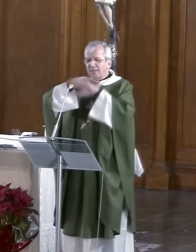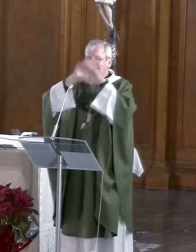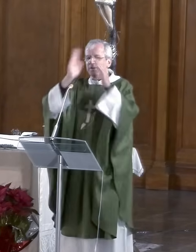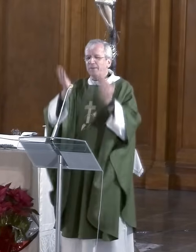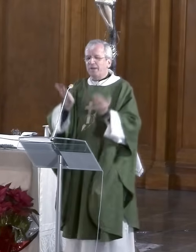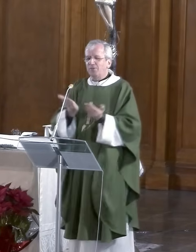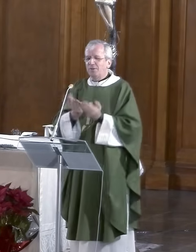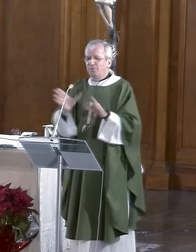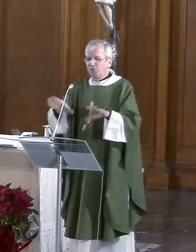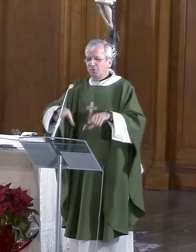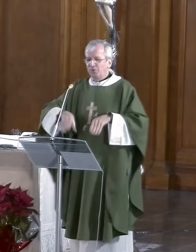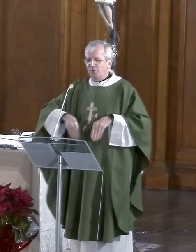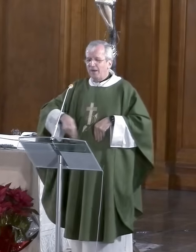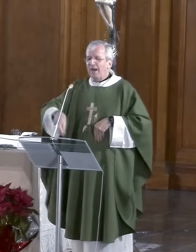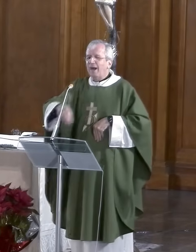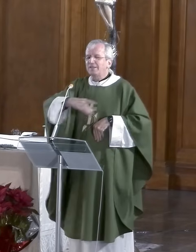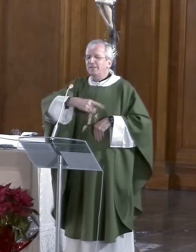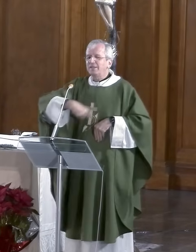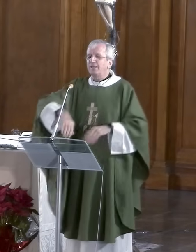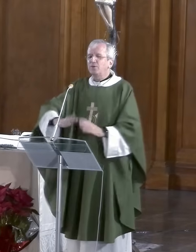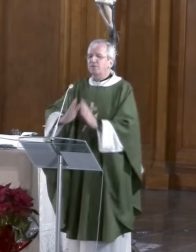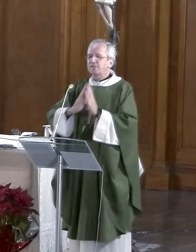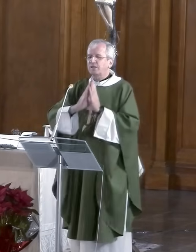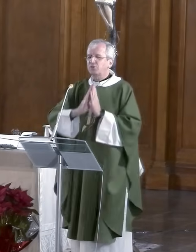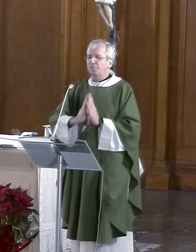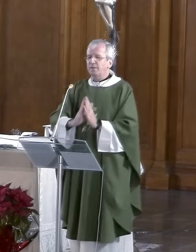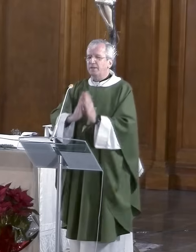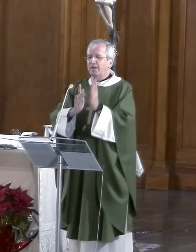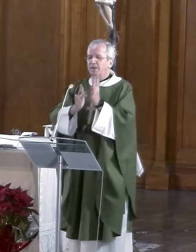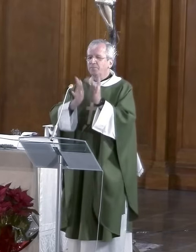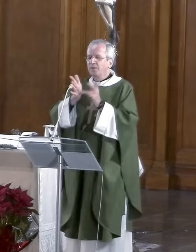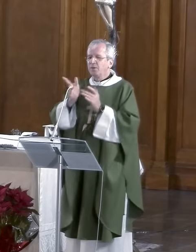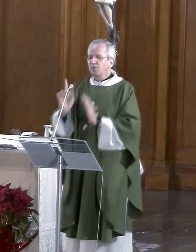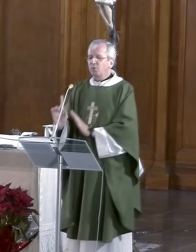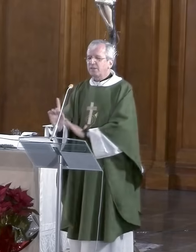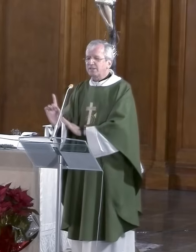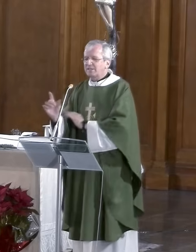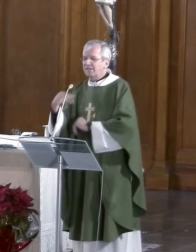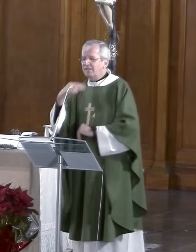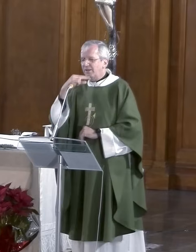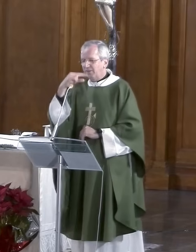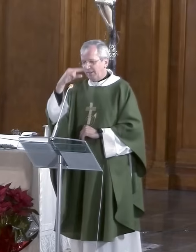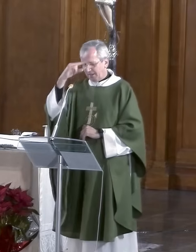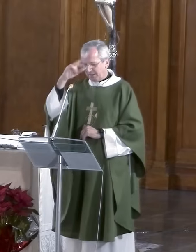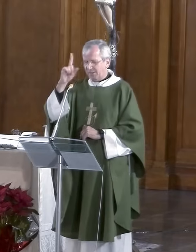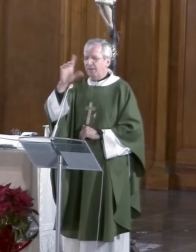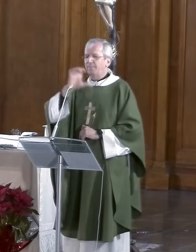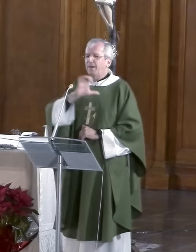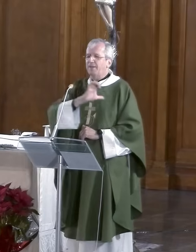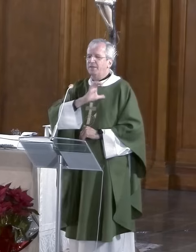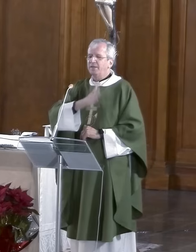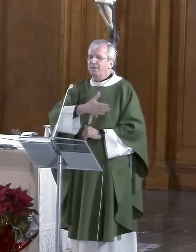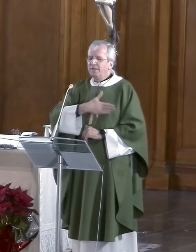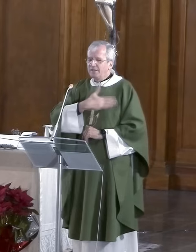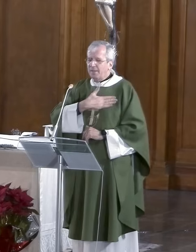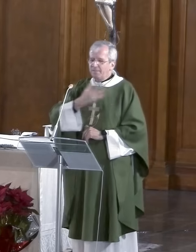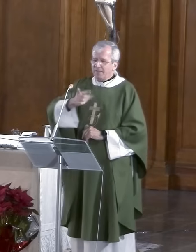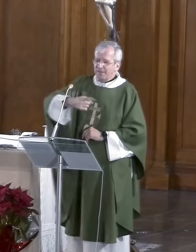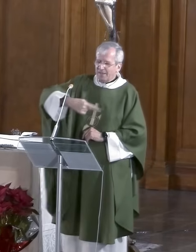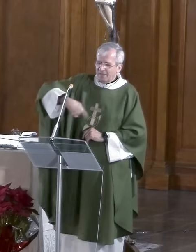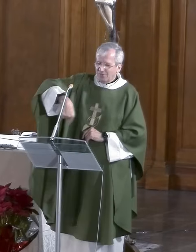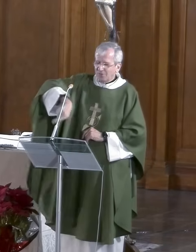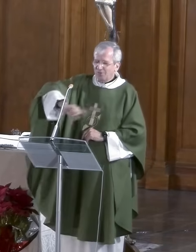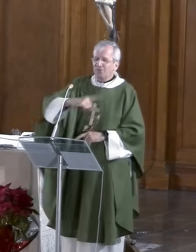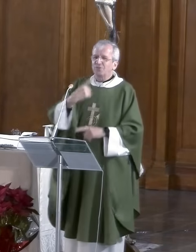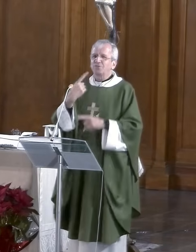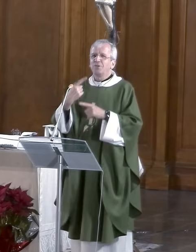que quitas el pecado del mundo, atiende nuestra súplica. Tú que estás sentado a la derecha del Padre, ten